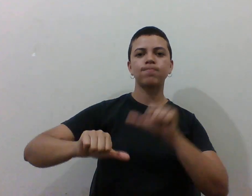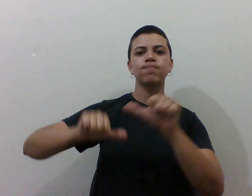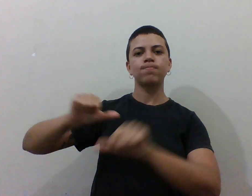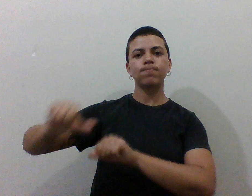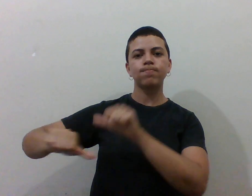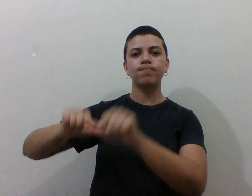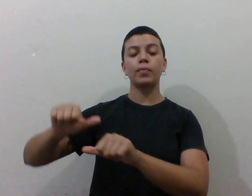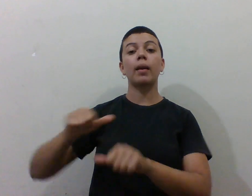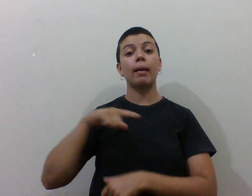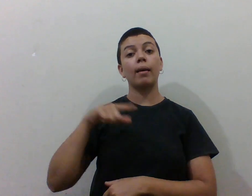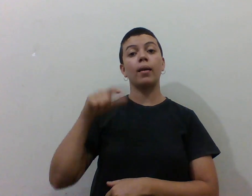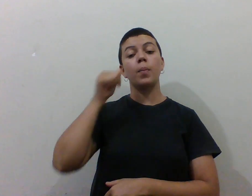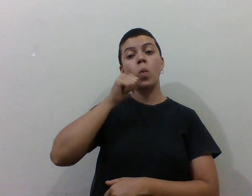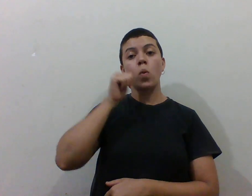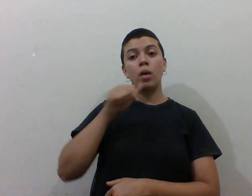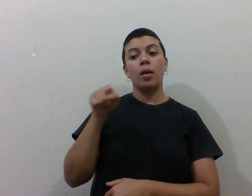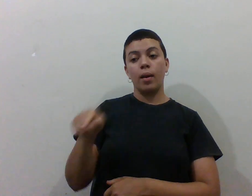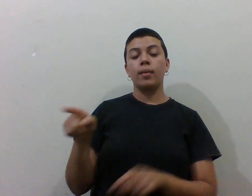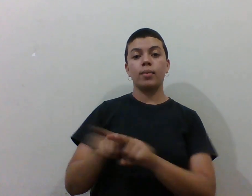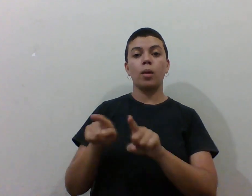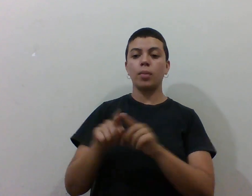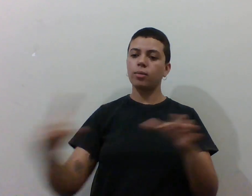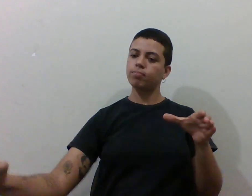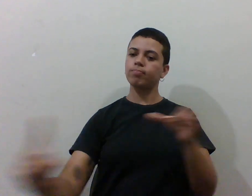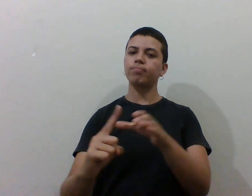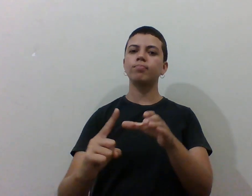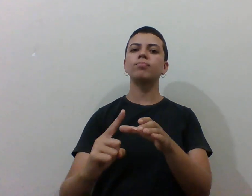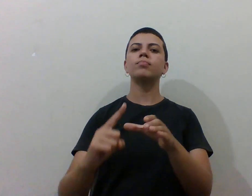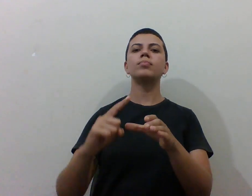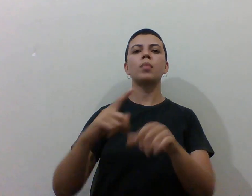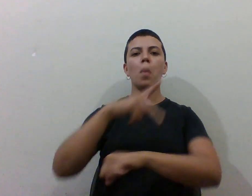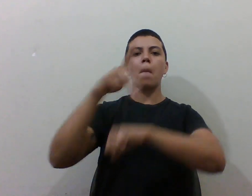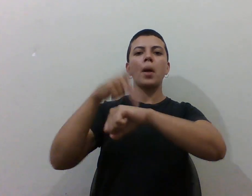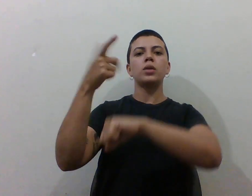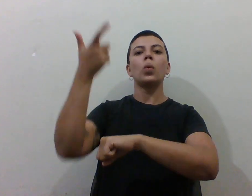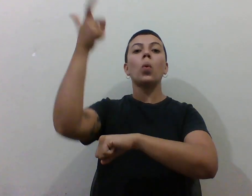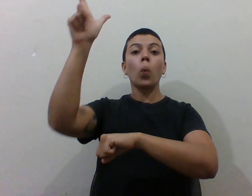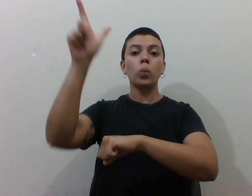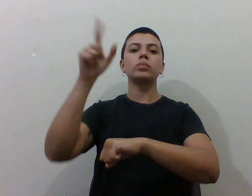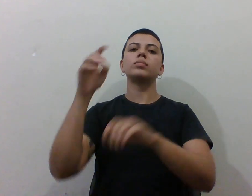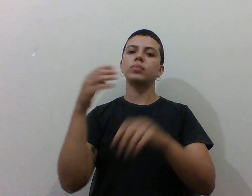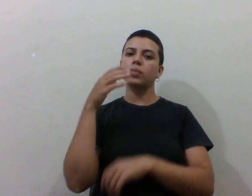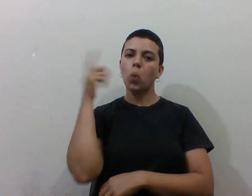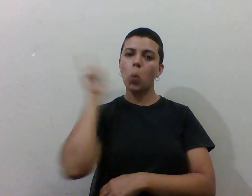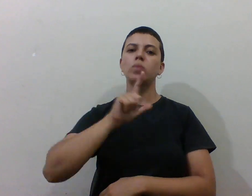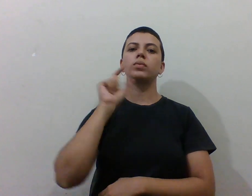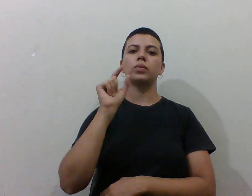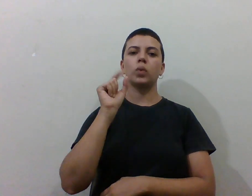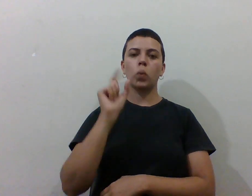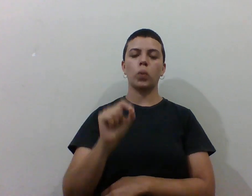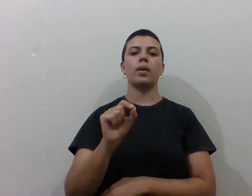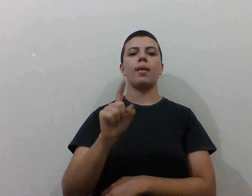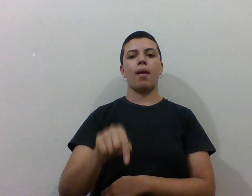foi para espaços internacionais que defendem direitos humanos e conseguiu reconhecimento da omissão do Brasil na